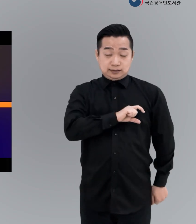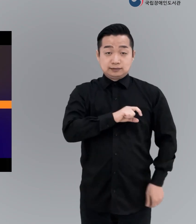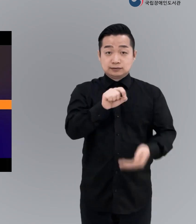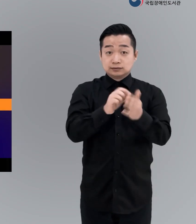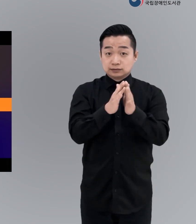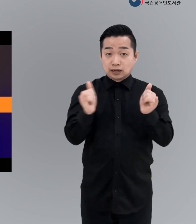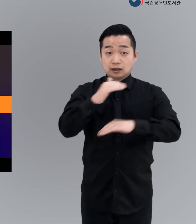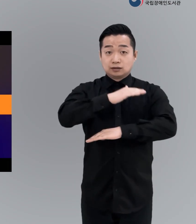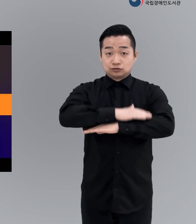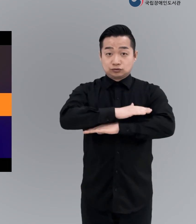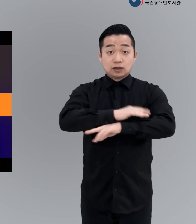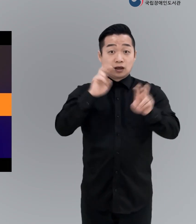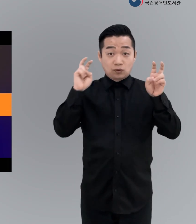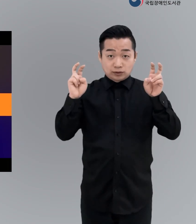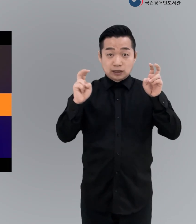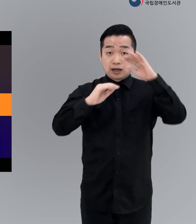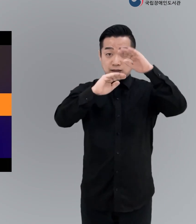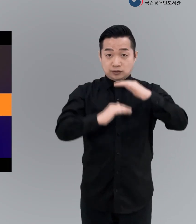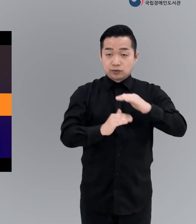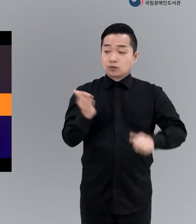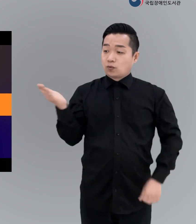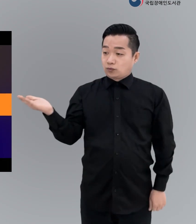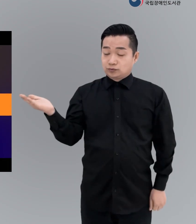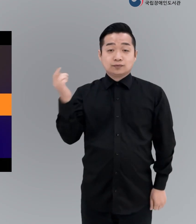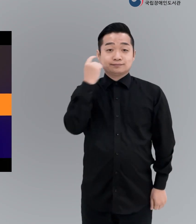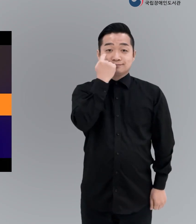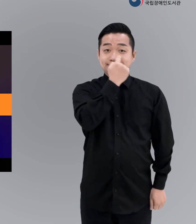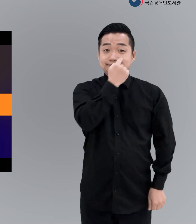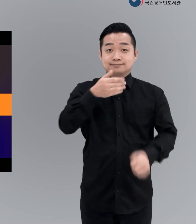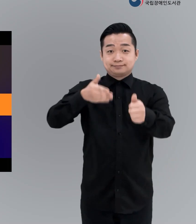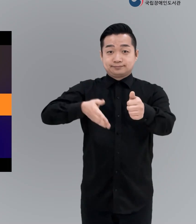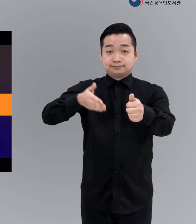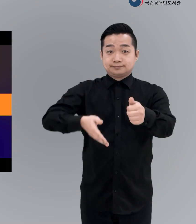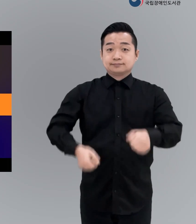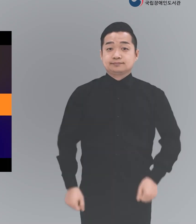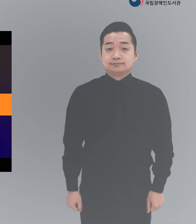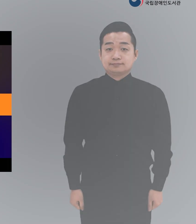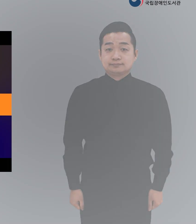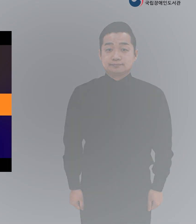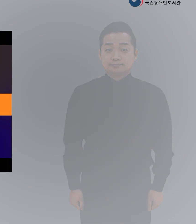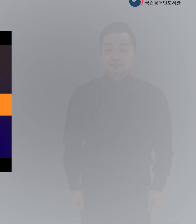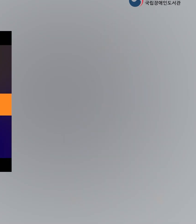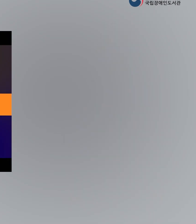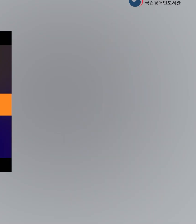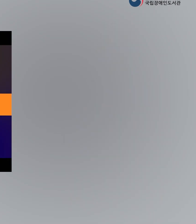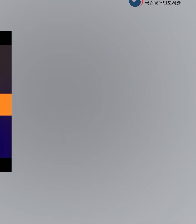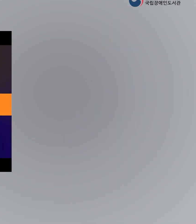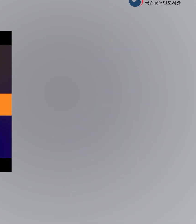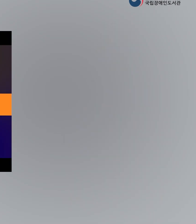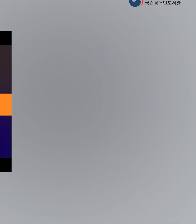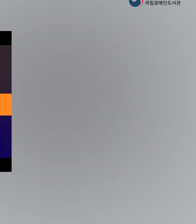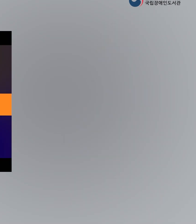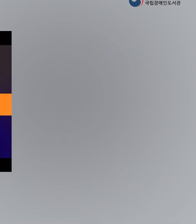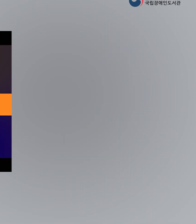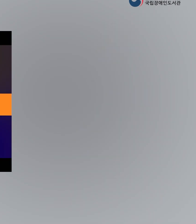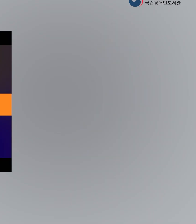도서명, 복잡한 세상을 이기는 수학의 힘. 저자, 류쇠펑.